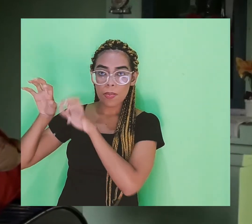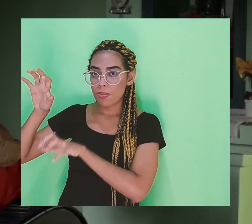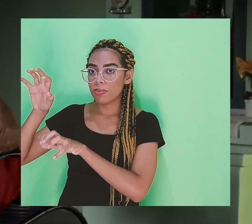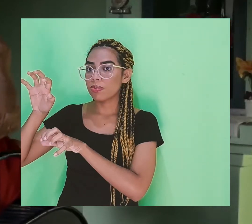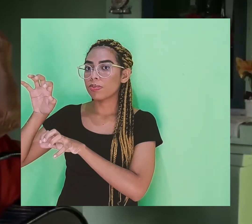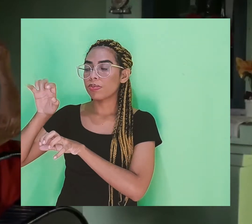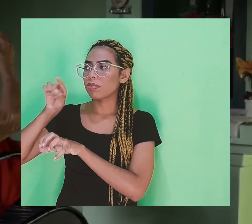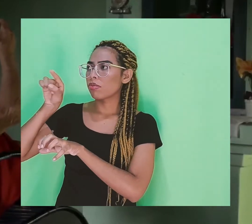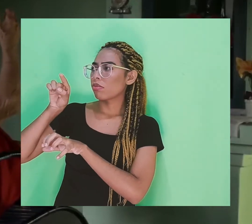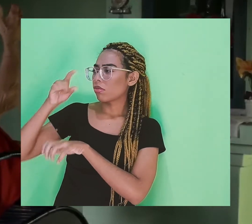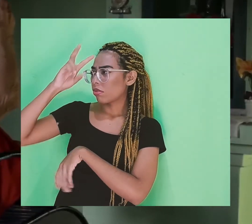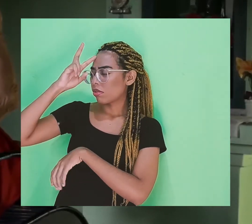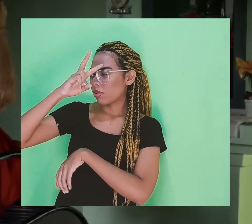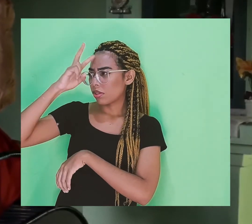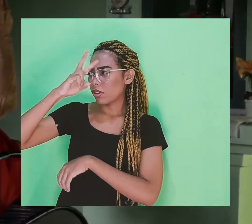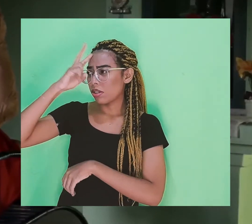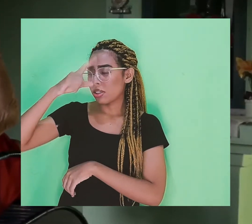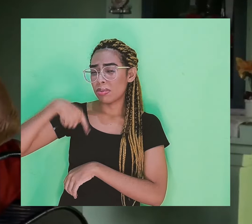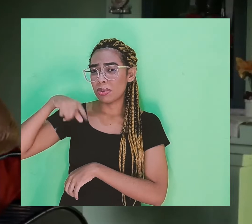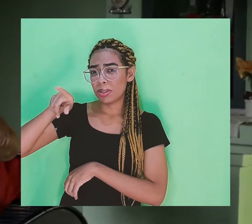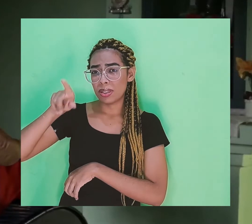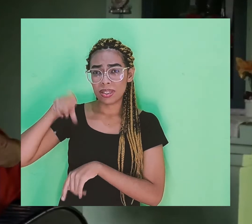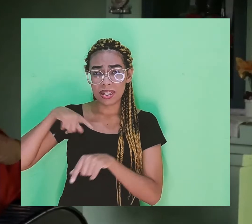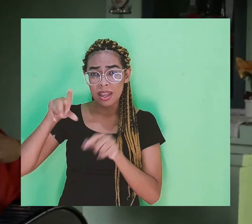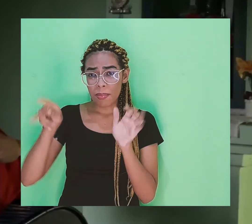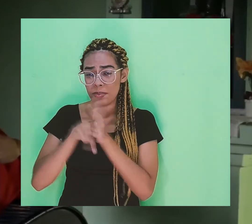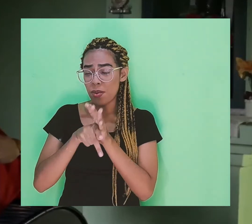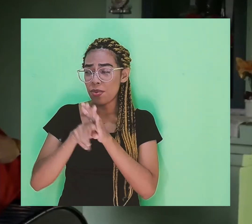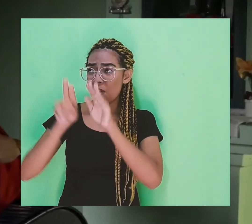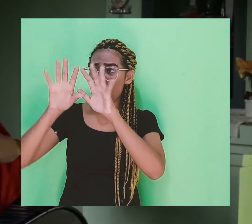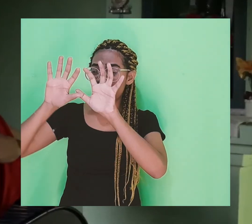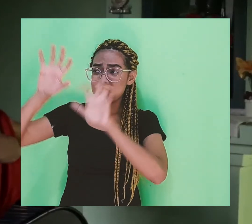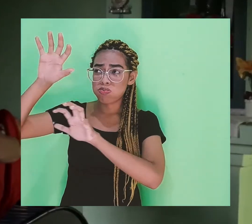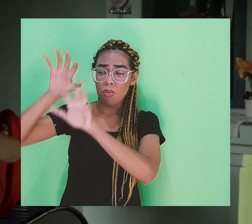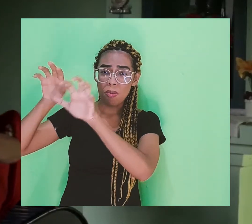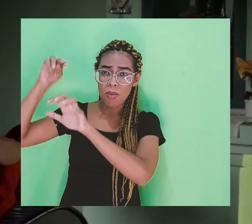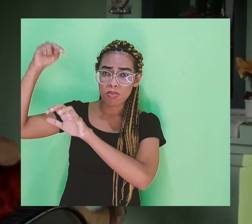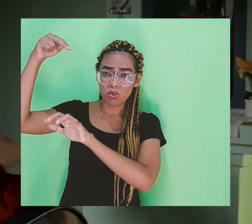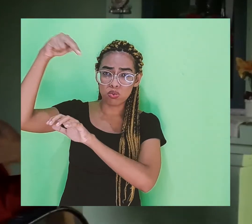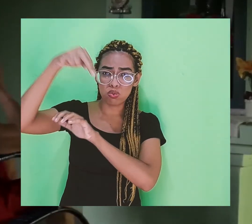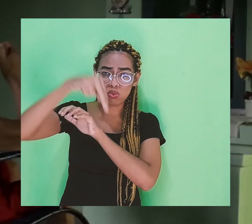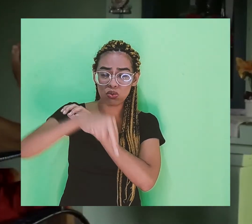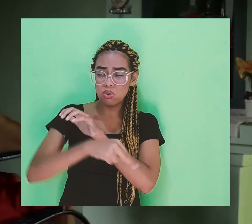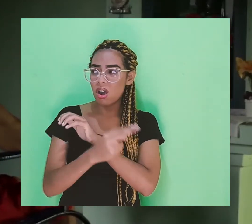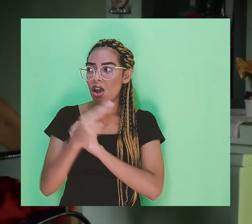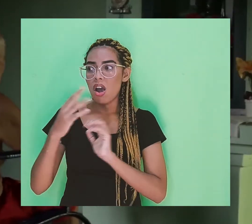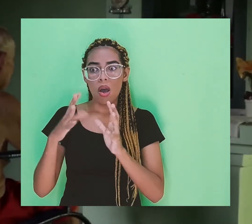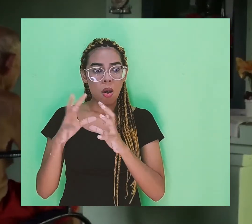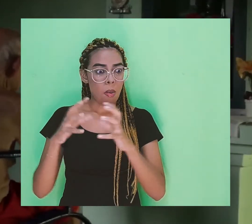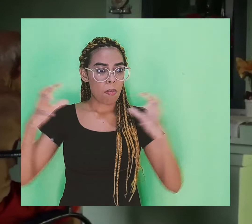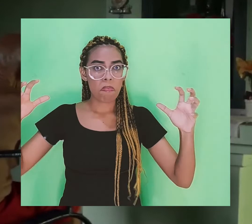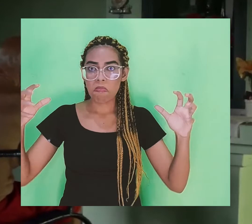cabeça aquilo dali era uma cachoeira gigantesca. Era tipo assim, um lugar mais incrível que eu já tinha visto.